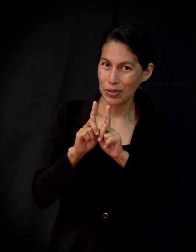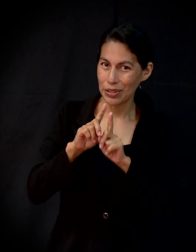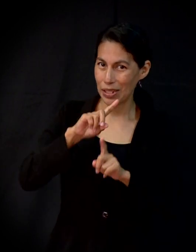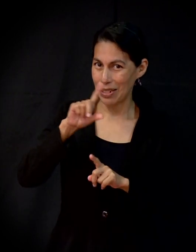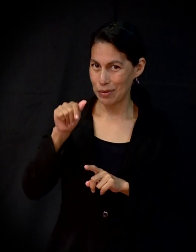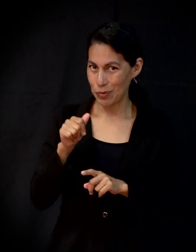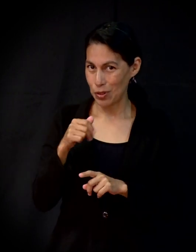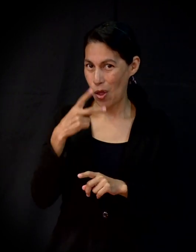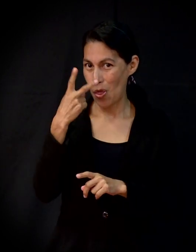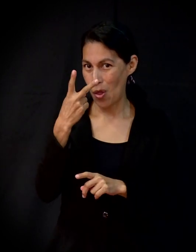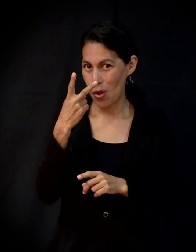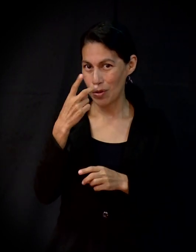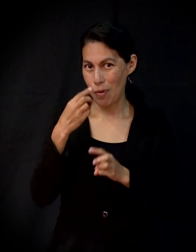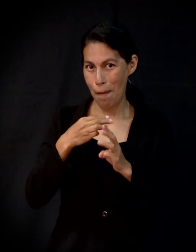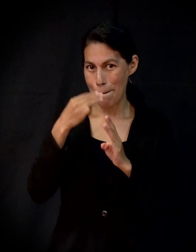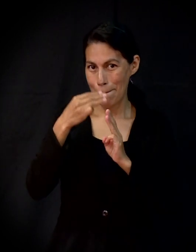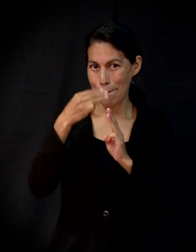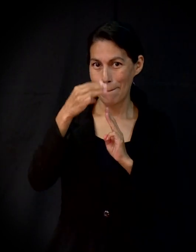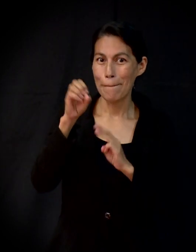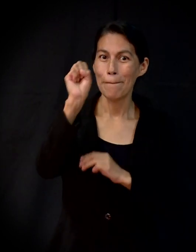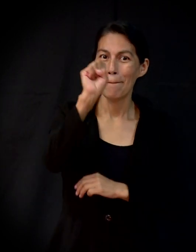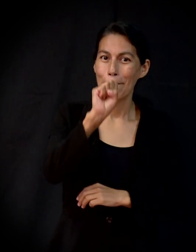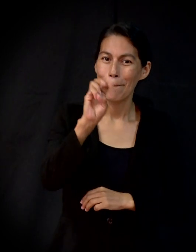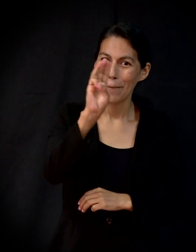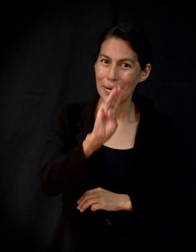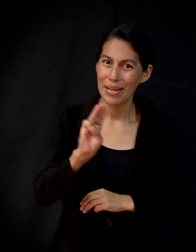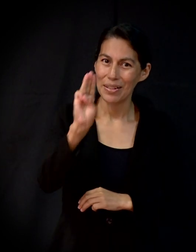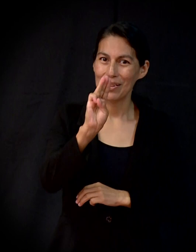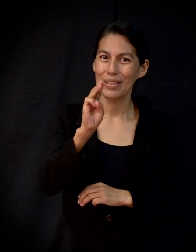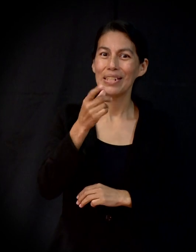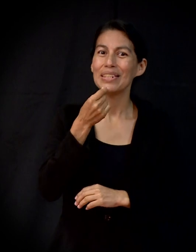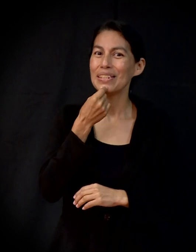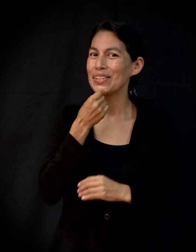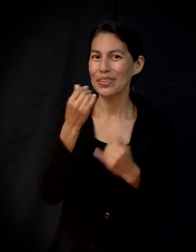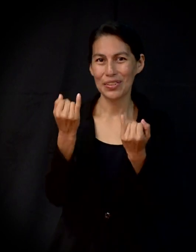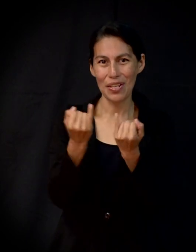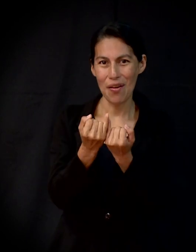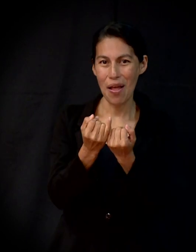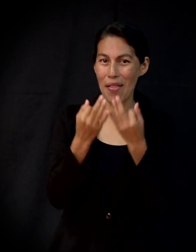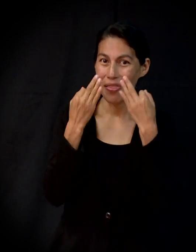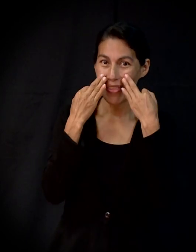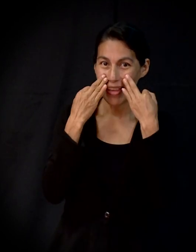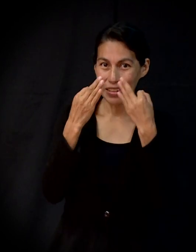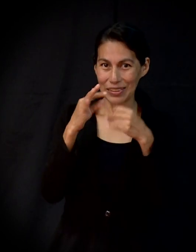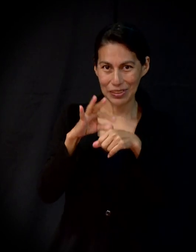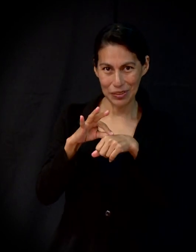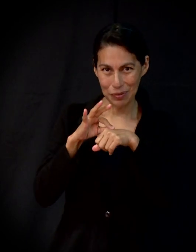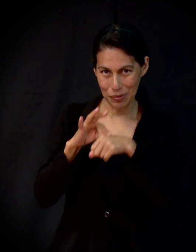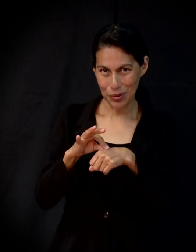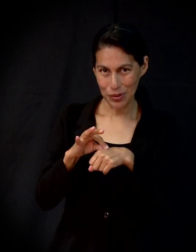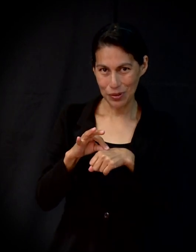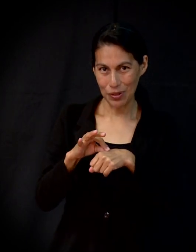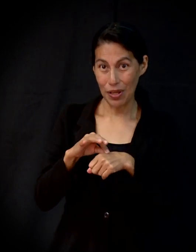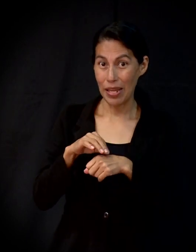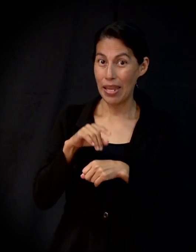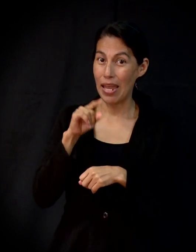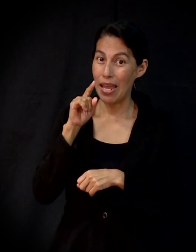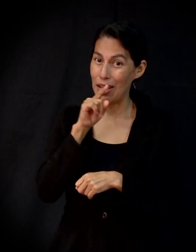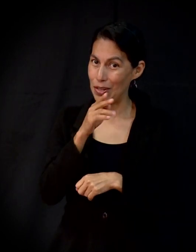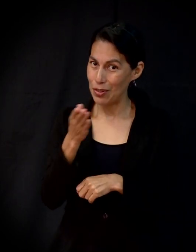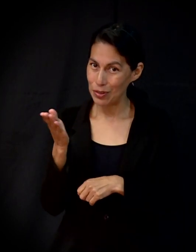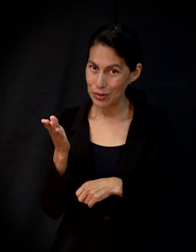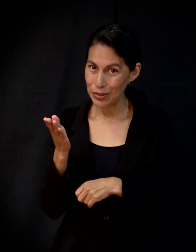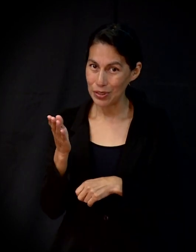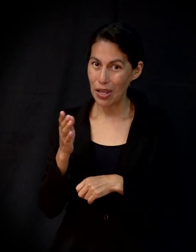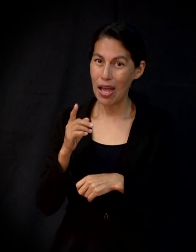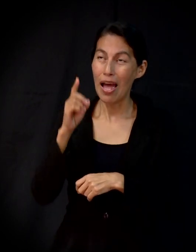próximo miércoles, el 2 de miércoles, estaremos con los niños nuevamente, para que nos den sus testimonios y puedan glorificar aquí